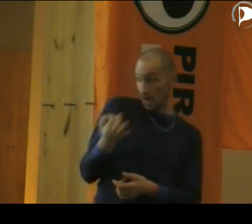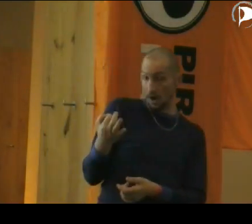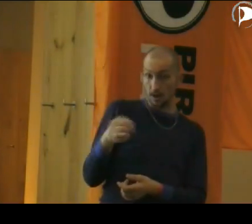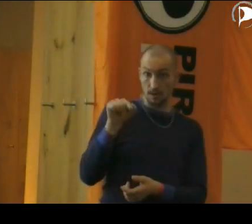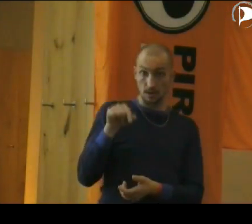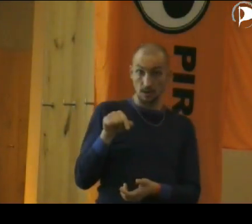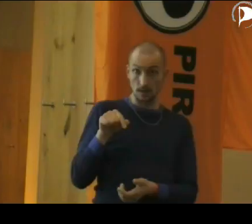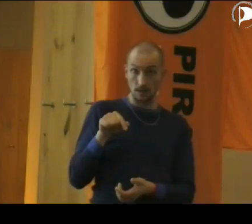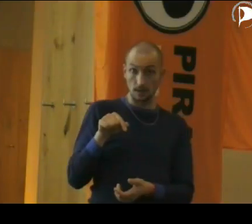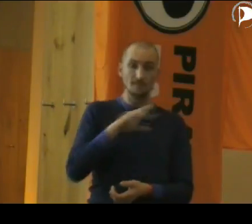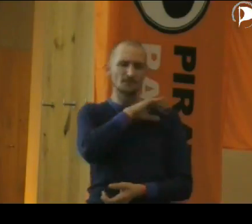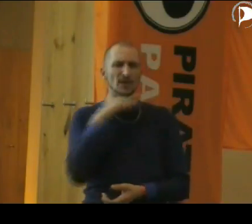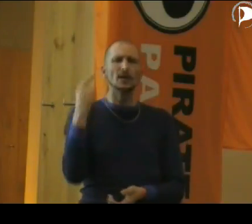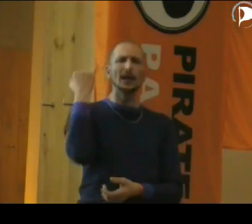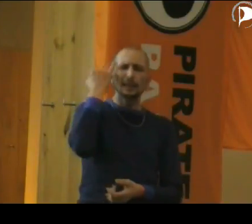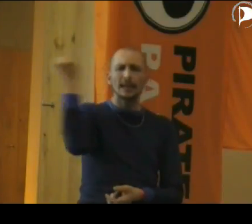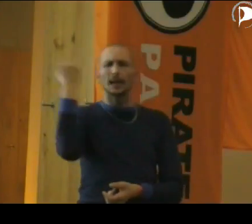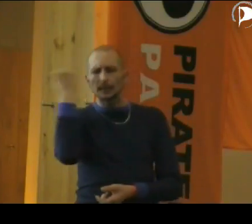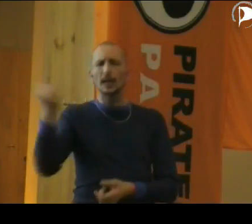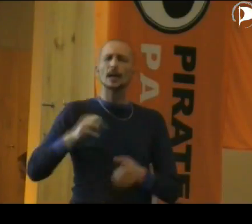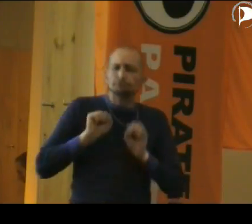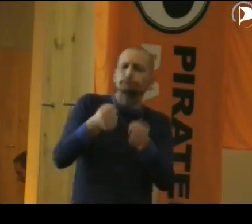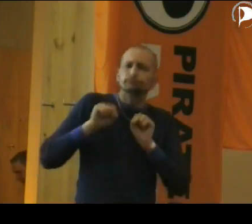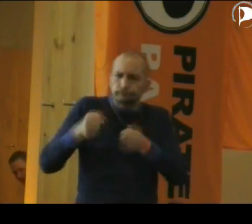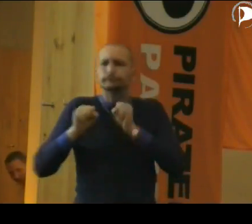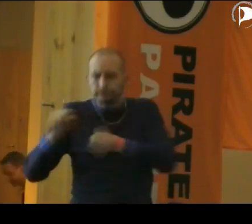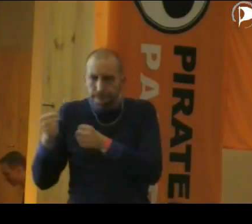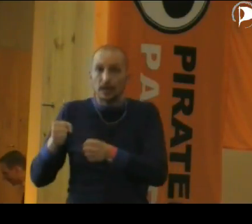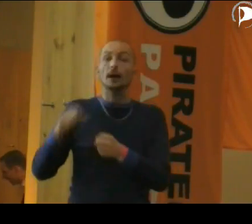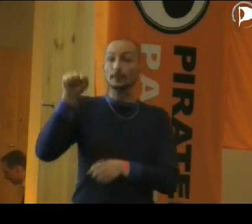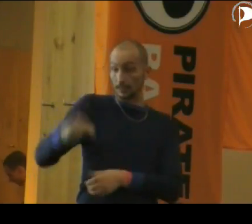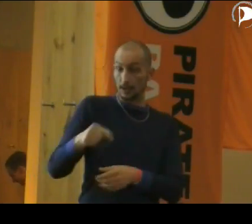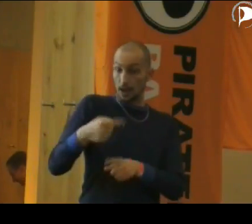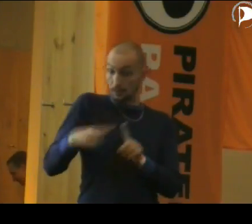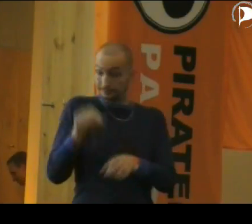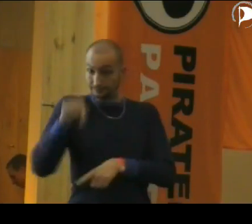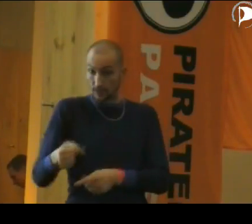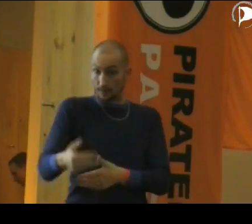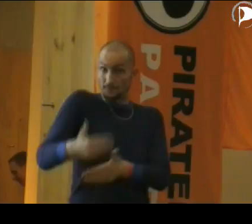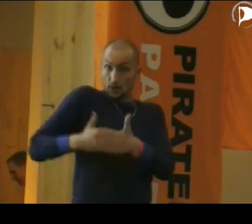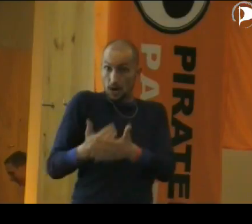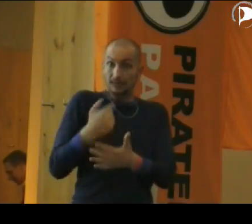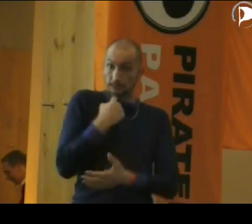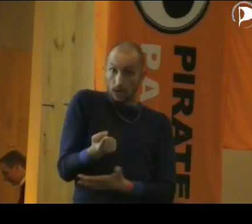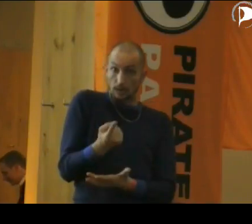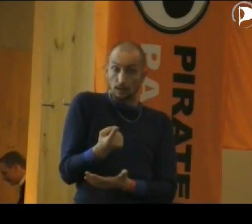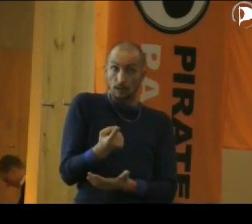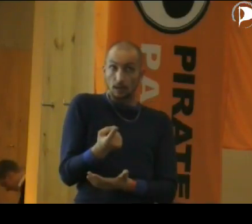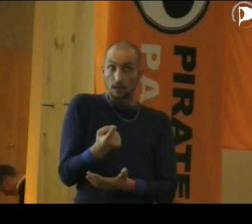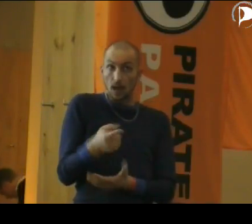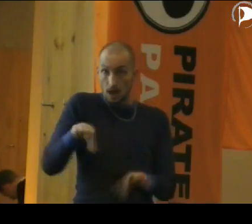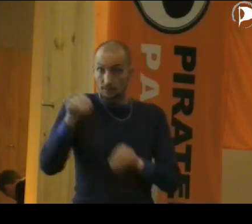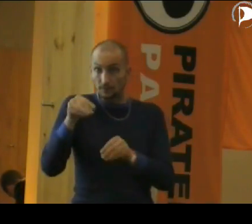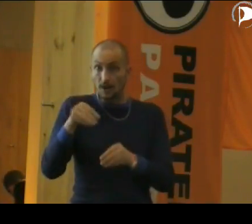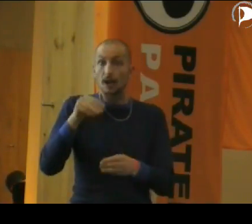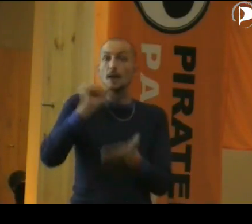ziemlich mit sehr aktivem und verkauf der andersheit hast du vorher gefunden der praxis am eingang gleich sagt wir das über